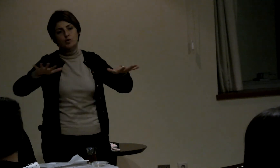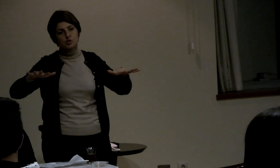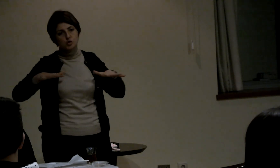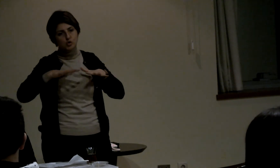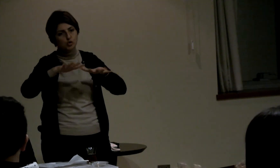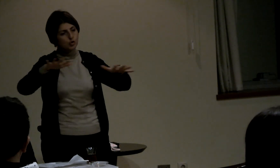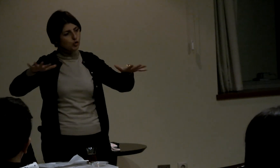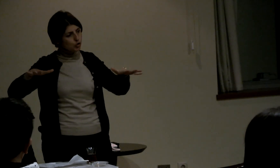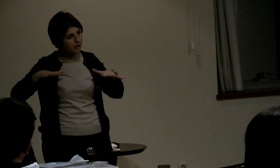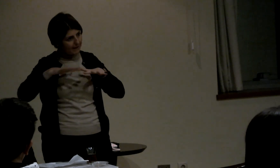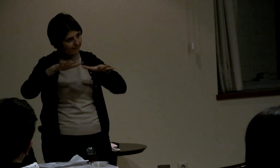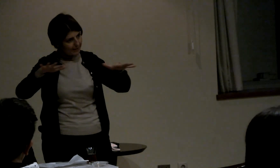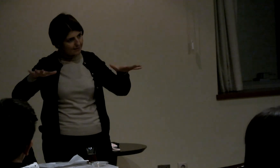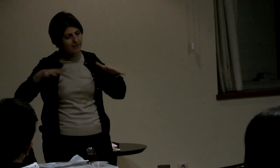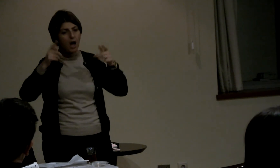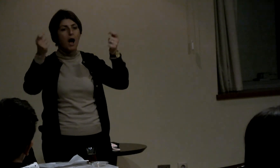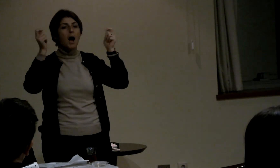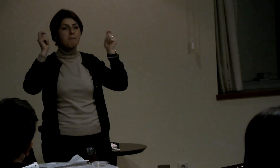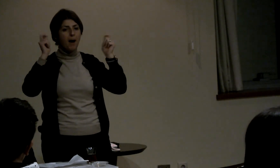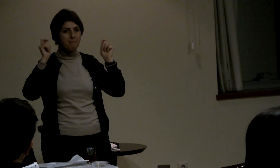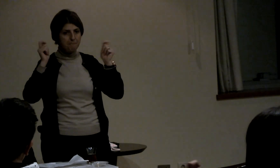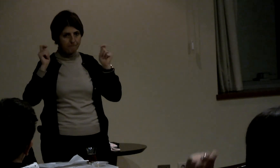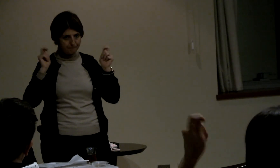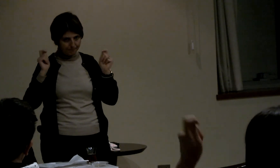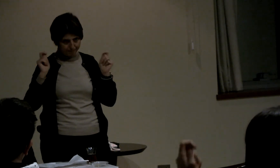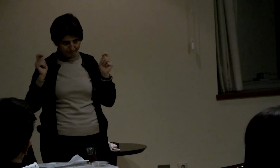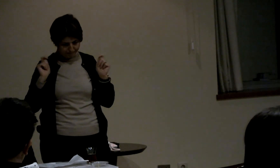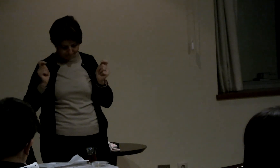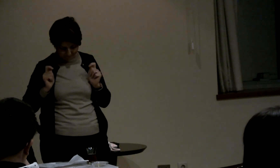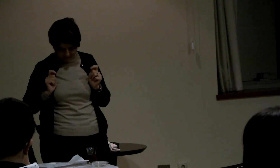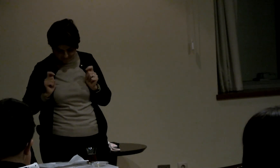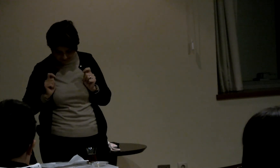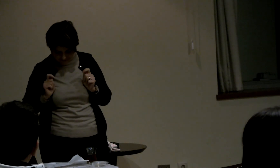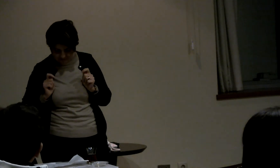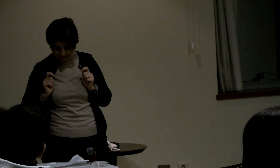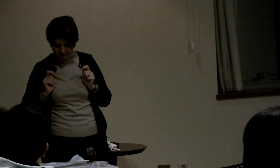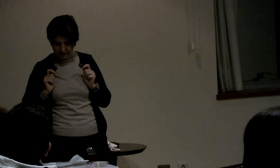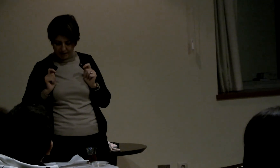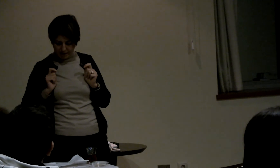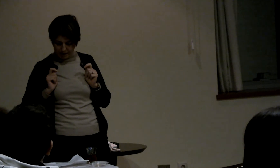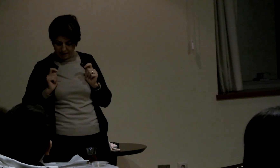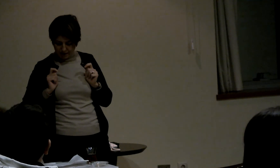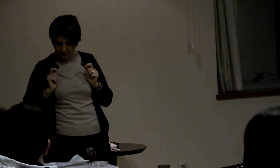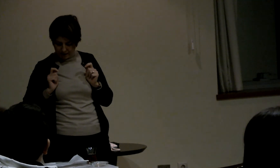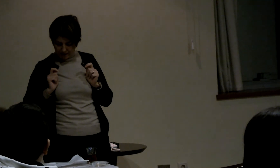Havuz, evet, hamam, evet,